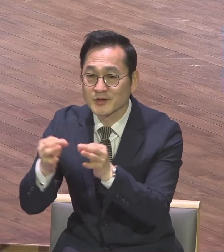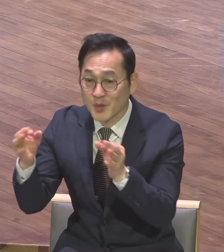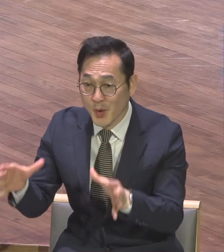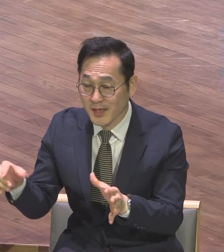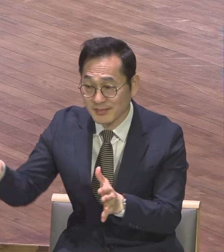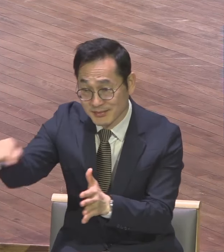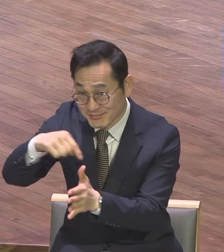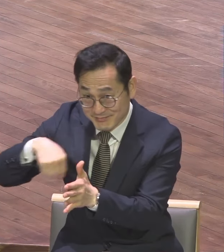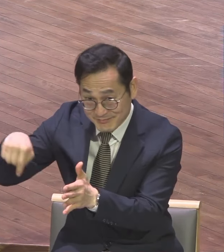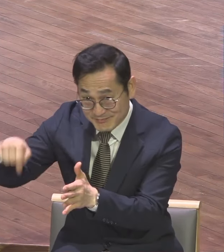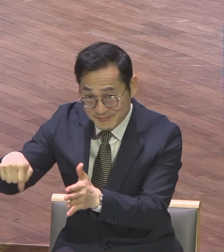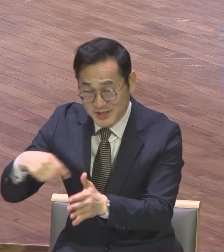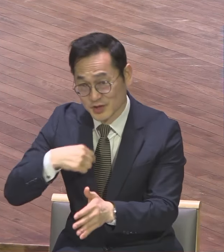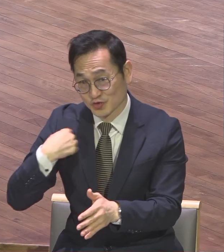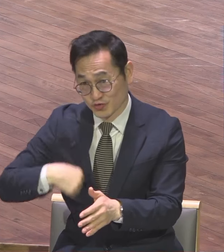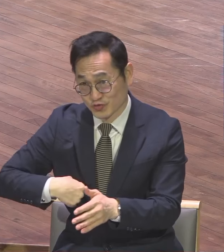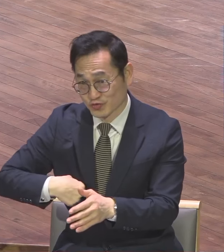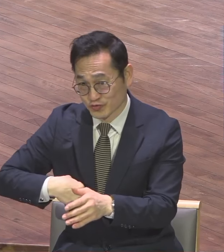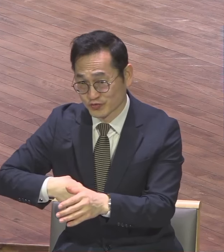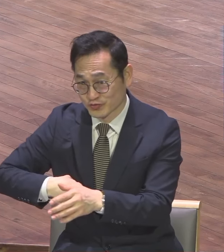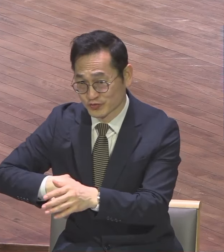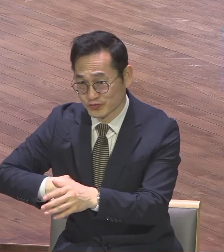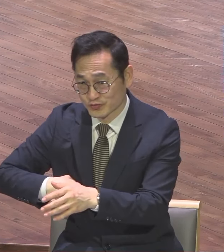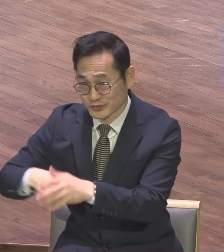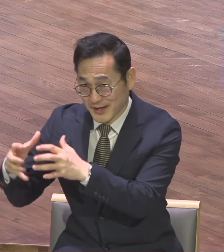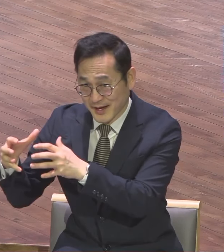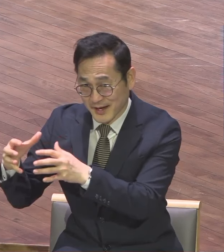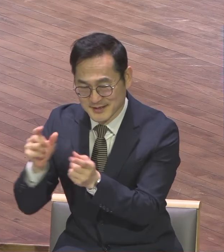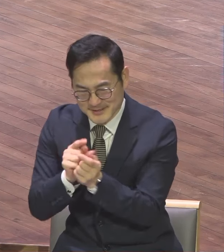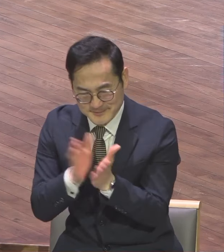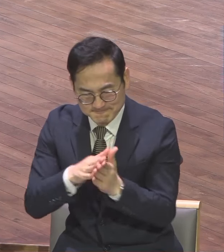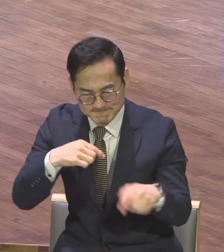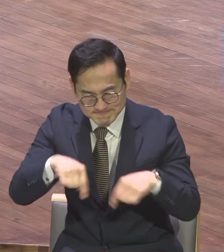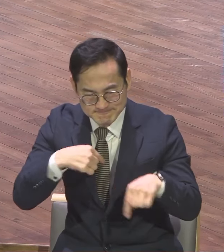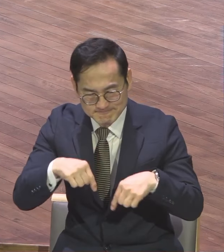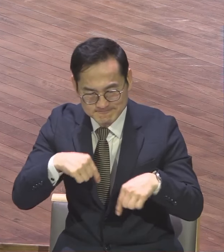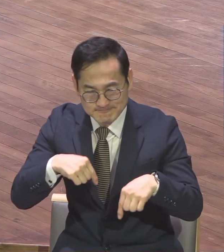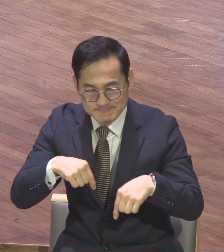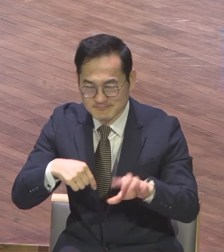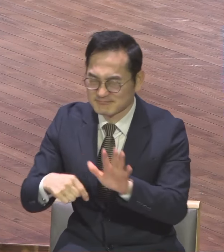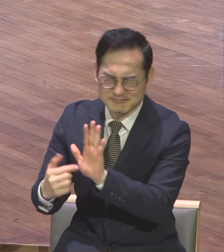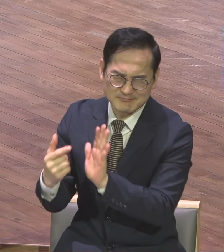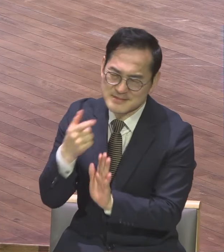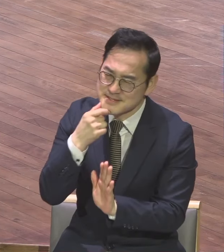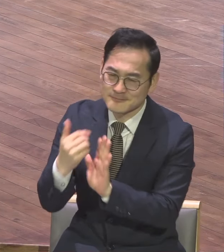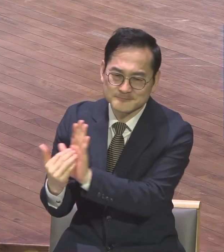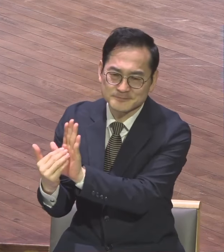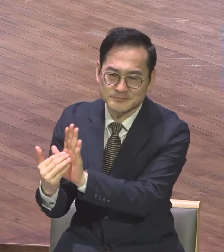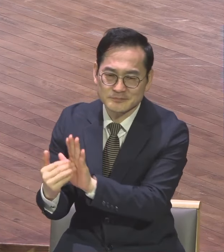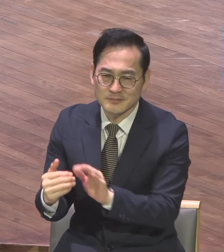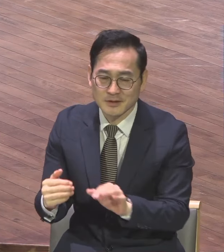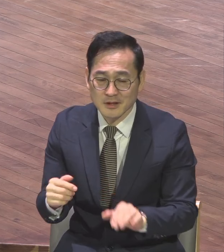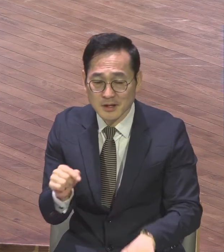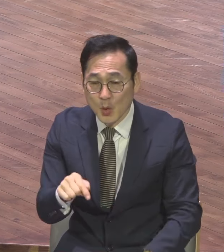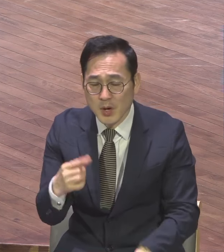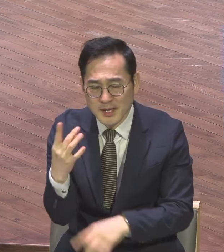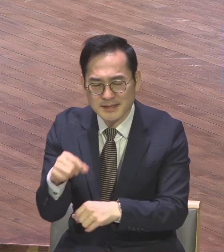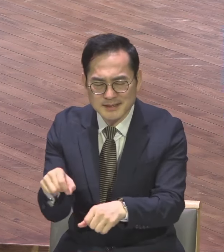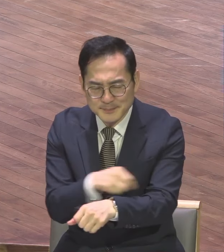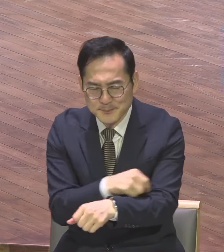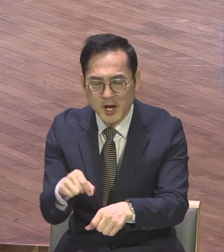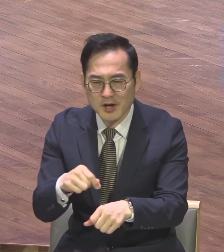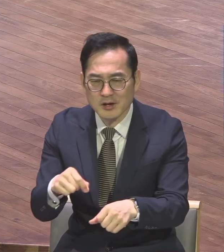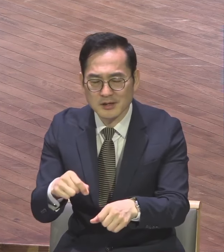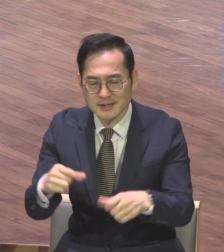50년간 이제 중국 공산당의 직접적인 통치를 받지 않고 특별